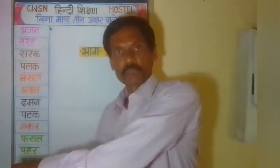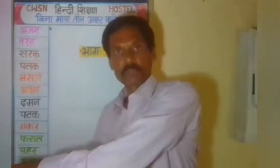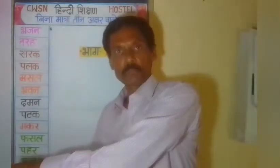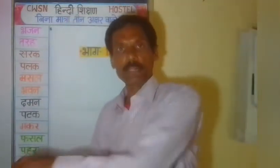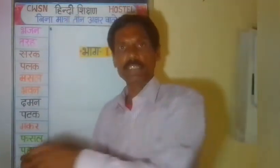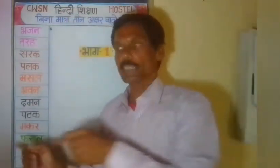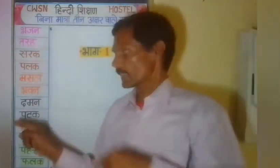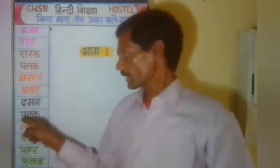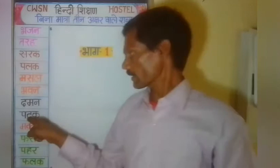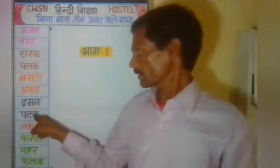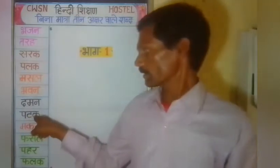पटक।